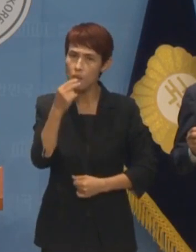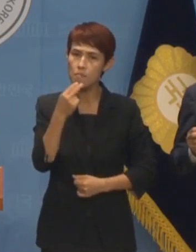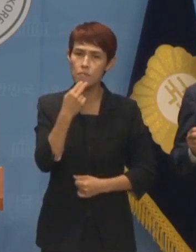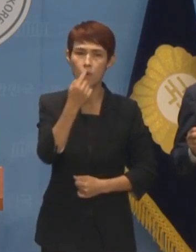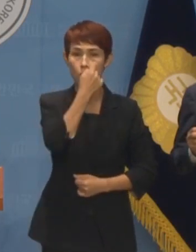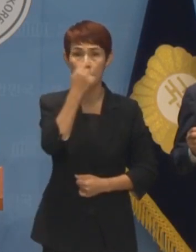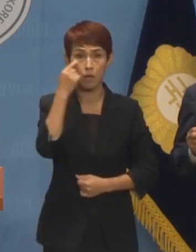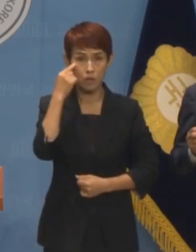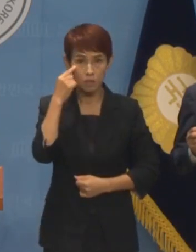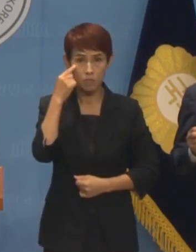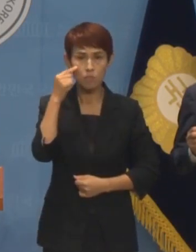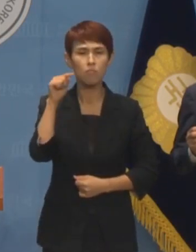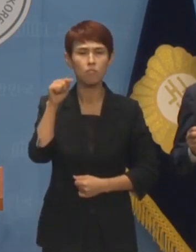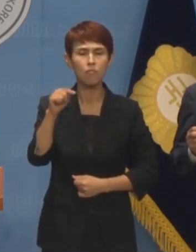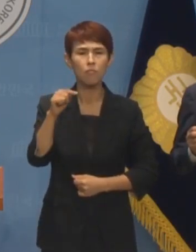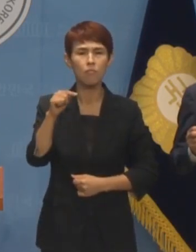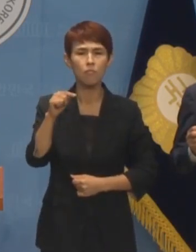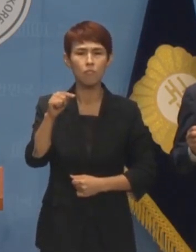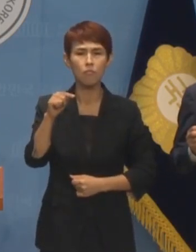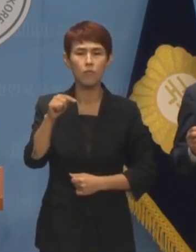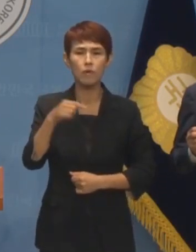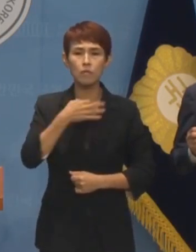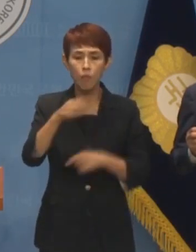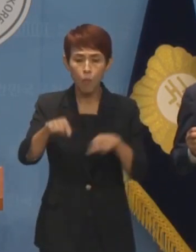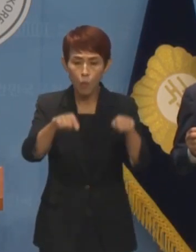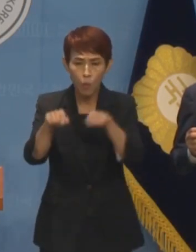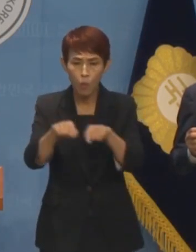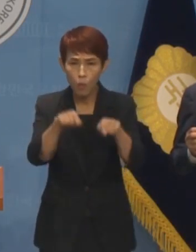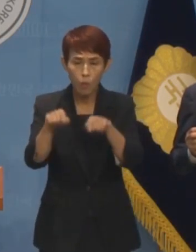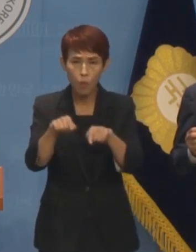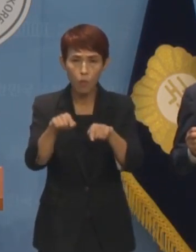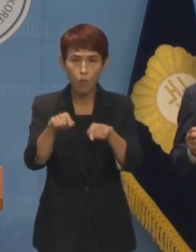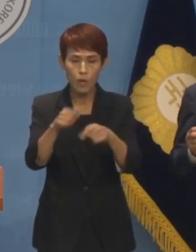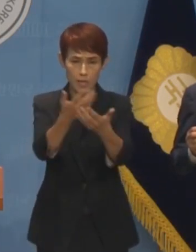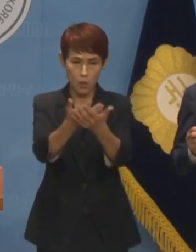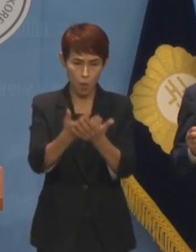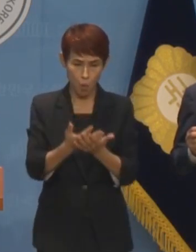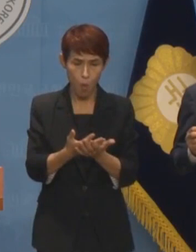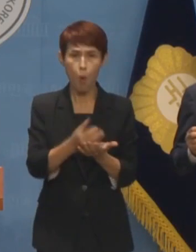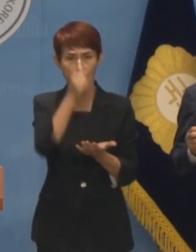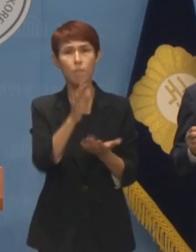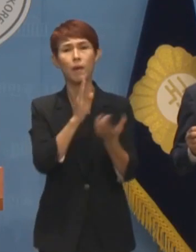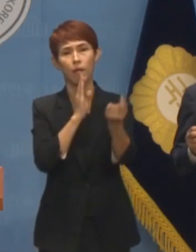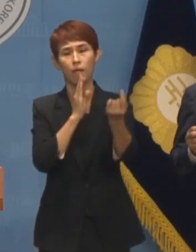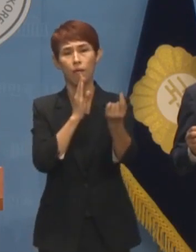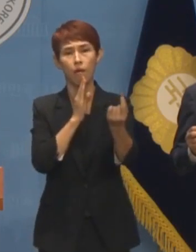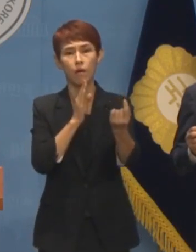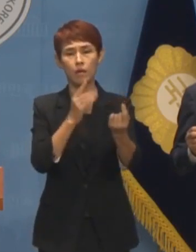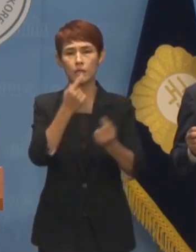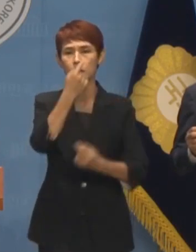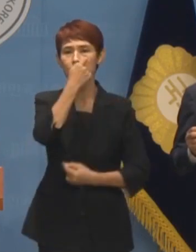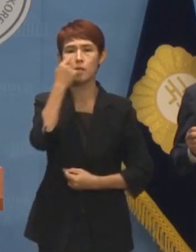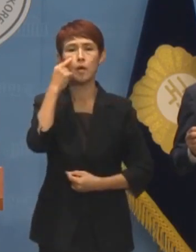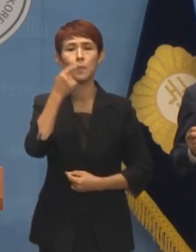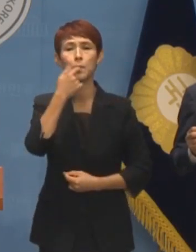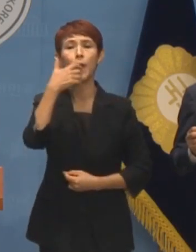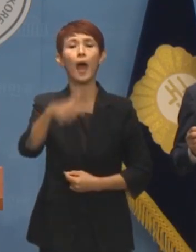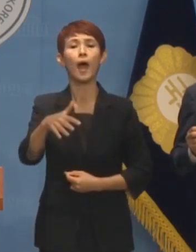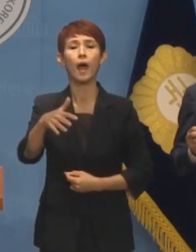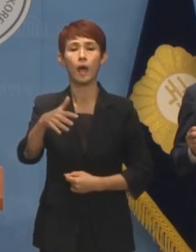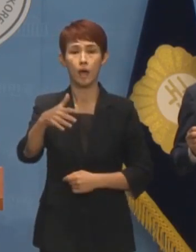대한 대화가 이루어진 경위 및 녹취록, 관련 자료가 확보되었음에도 증거 불충분 결론을